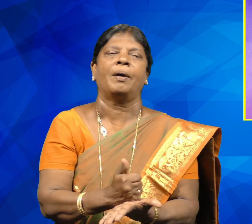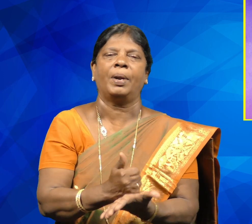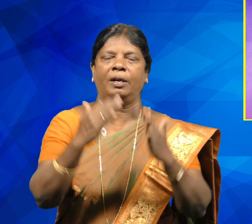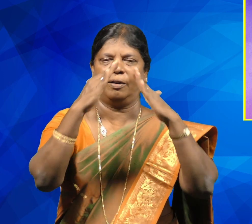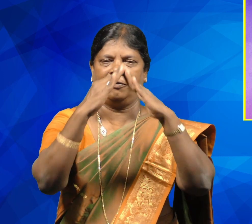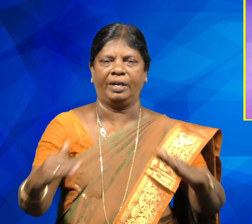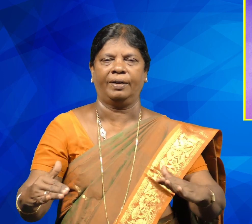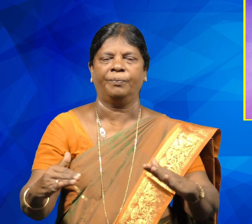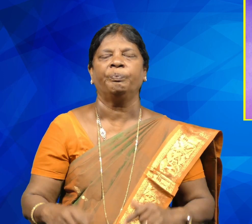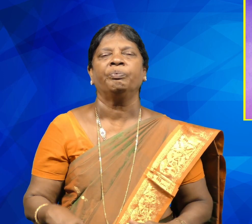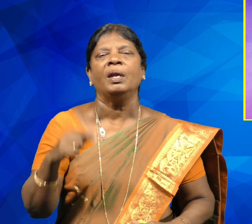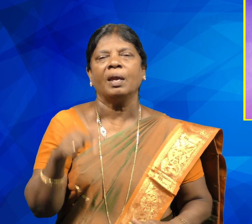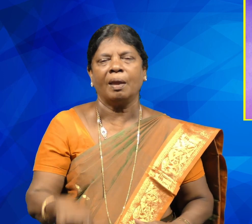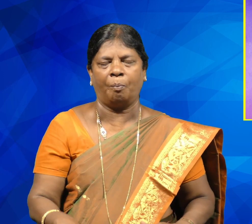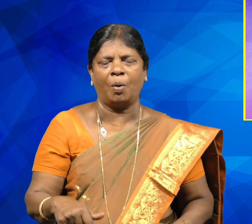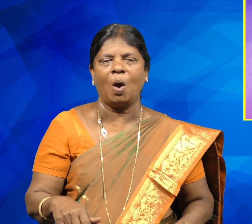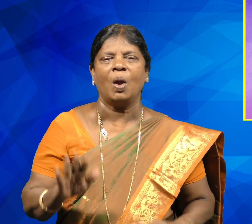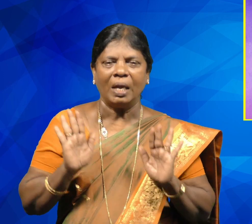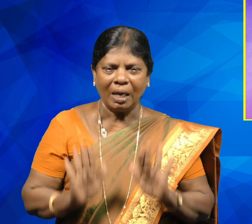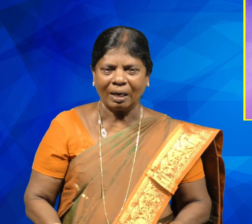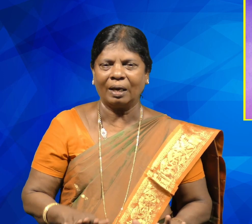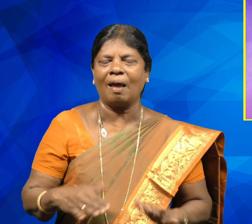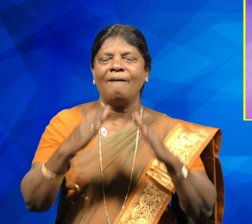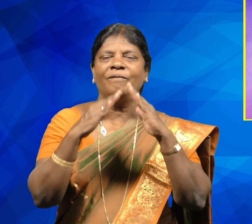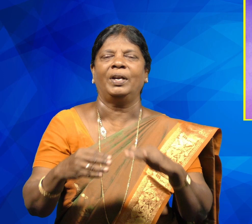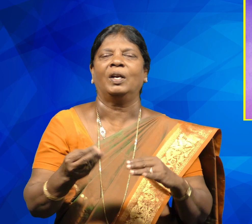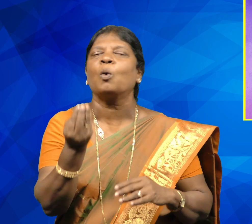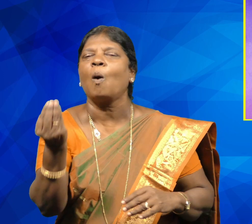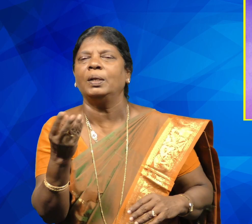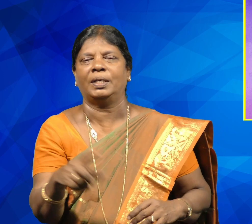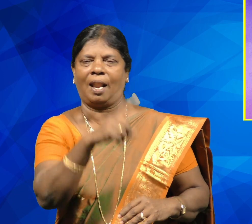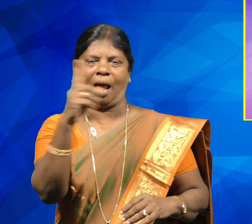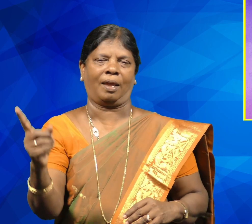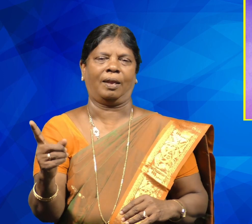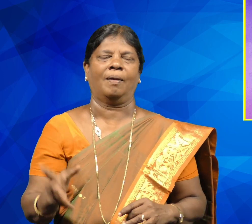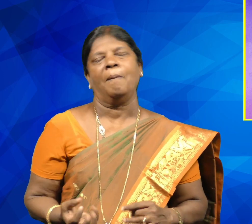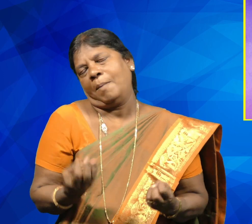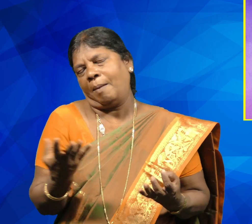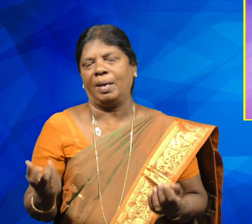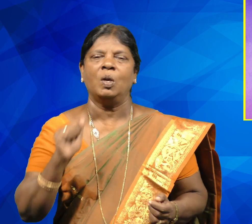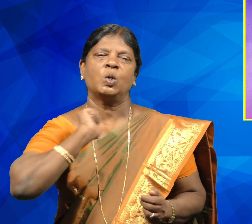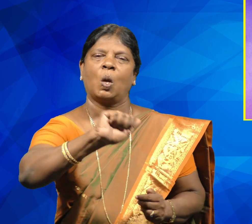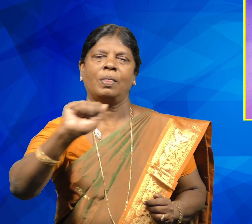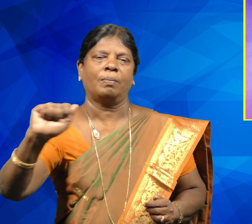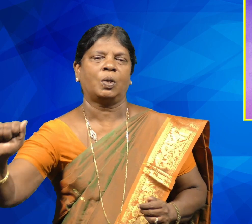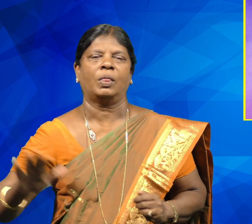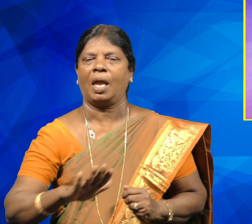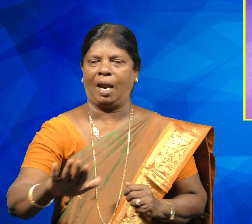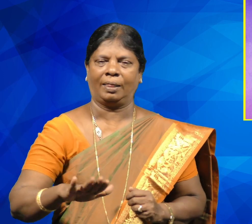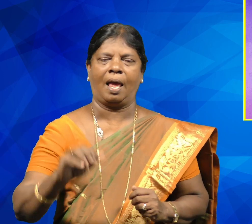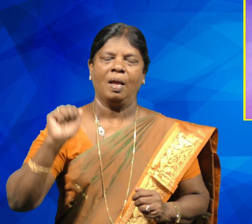அதான் பெர்மனன்ட். அப்படியானால் இப்பொழுது மனிதன் இருக்கிற வீடு தற்காலிகமான வீடு. ஒருவேளை